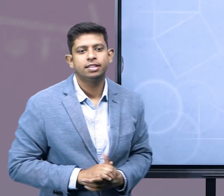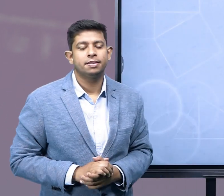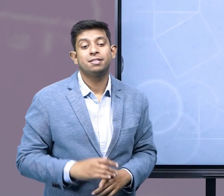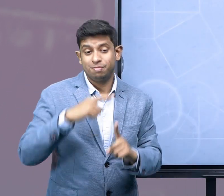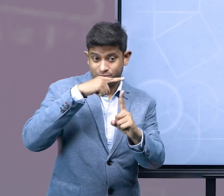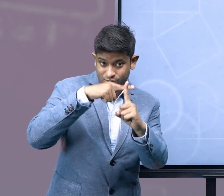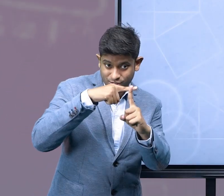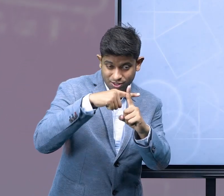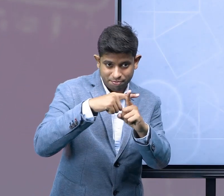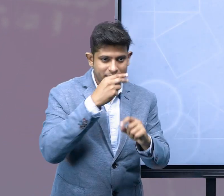योग,